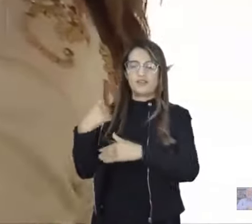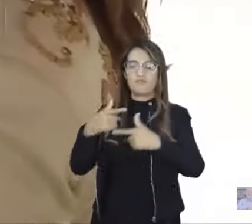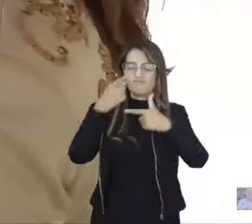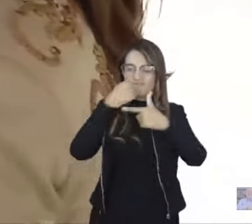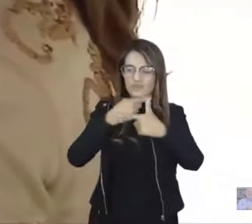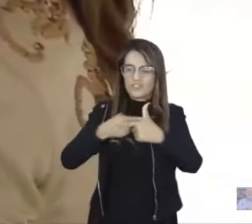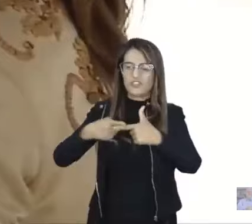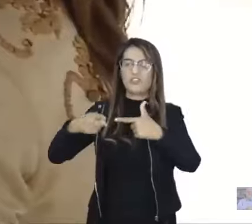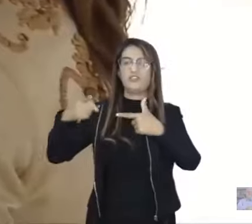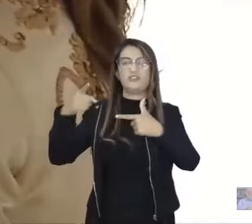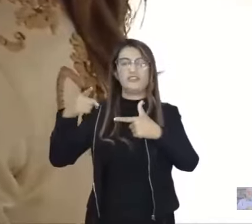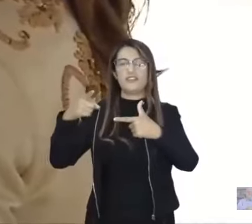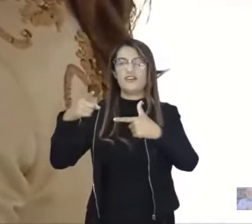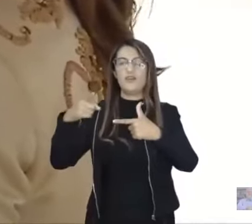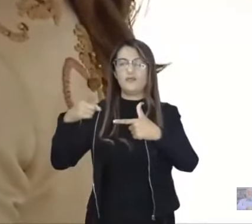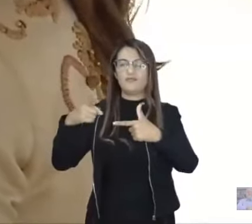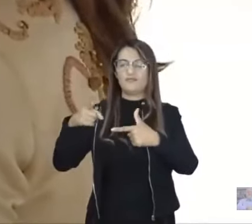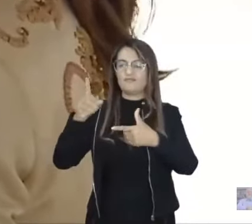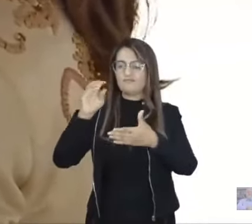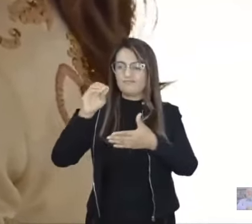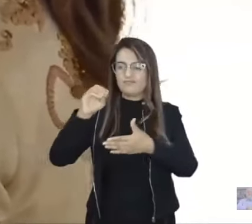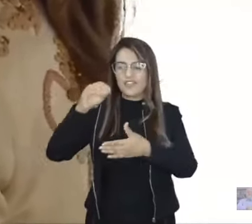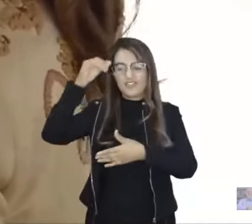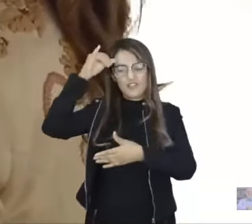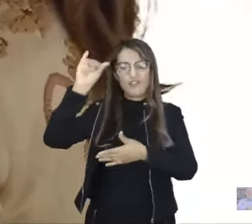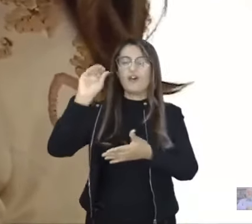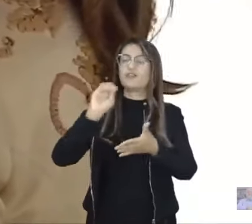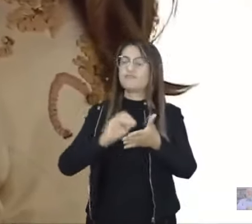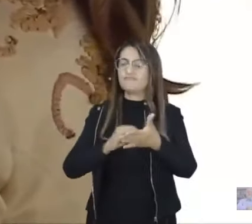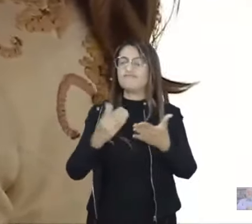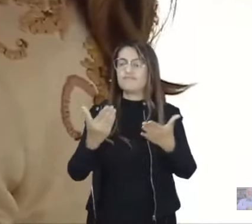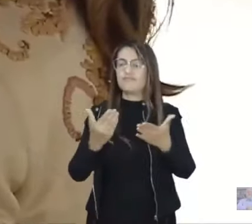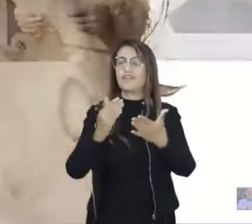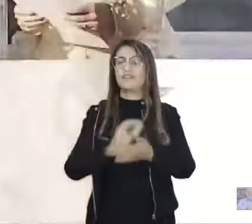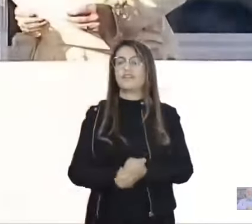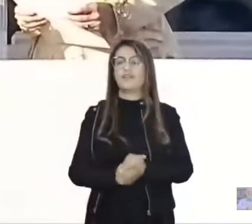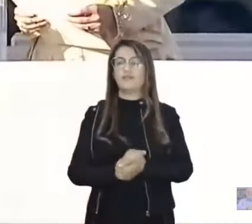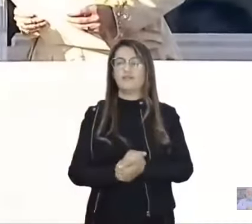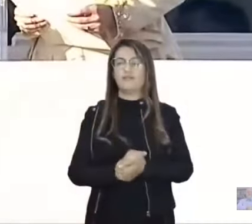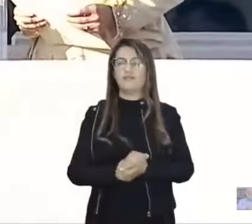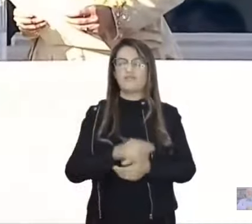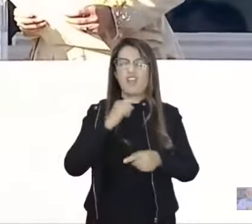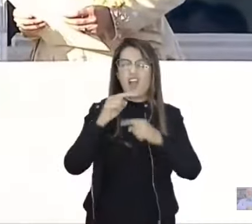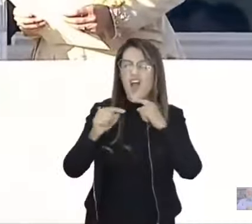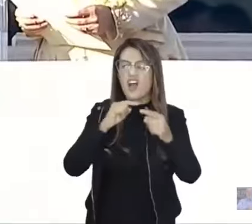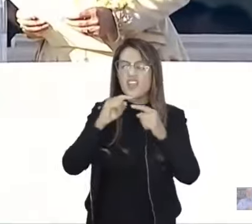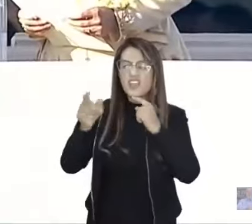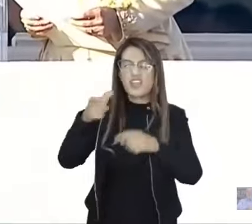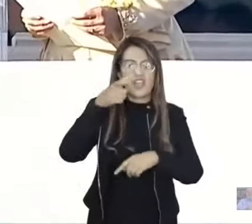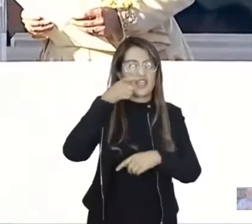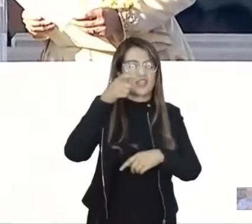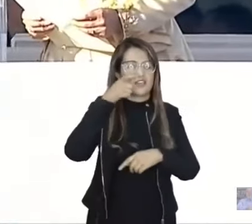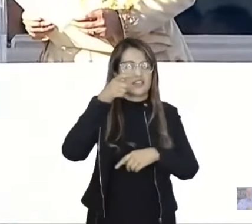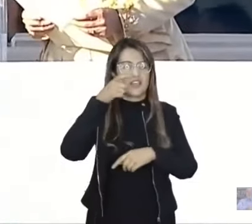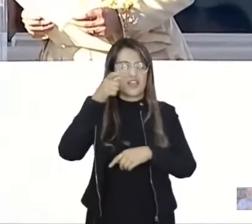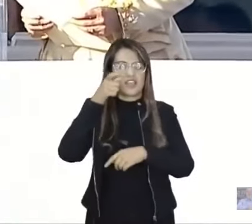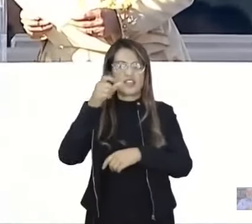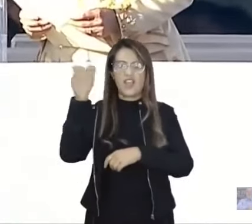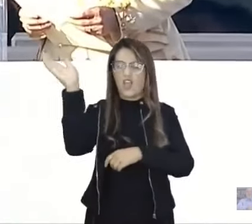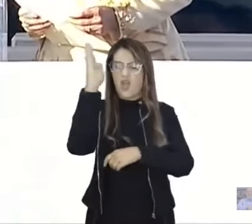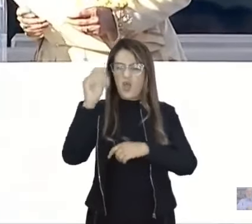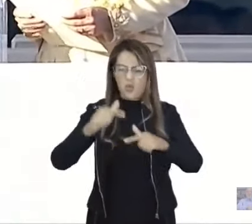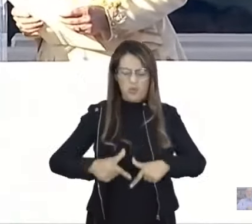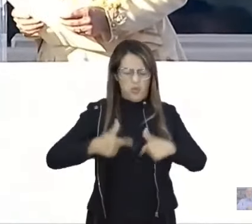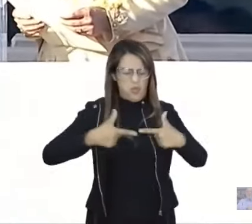intolerância. A ninguém interessa um país em permanente pé de guerra ou uma